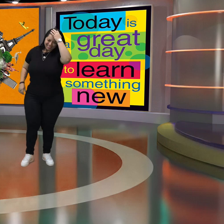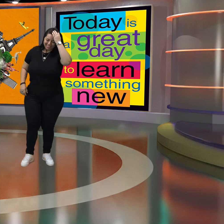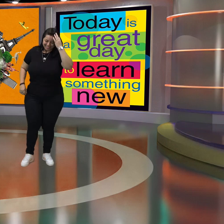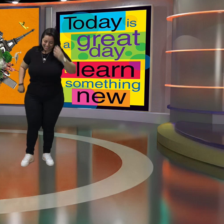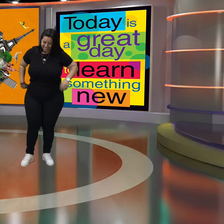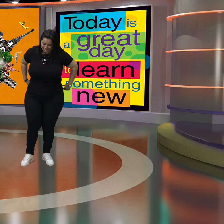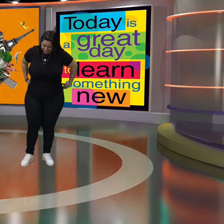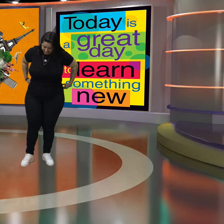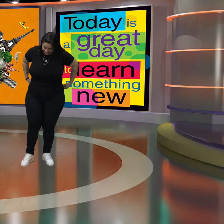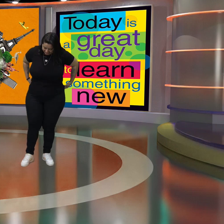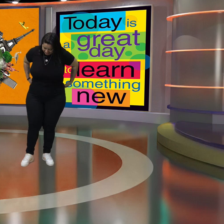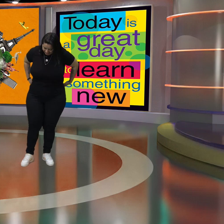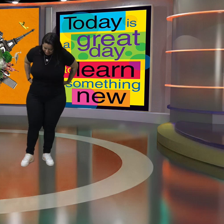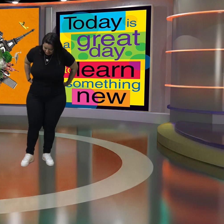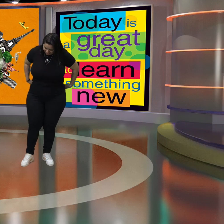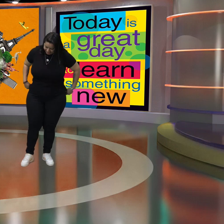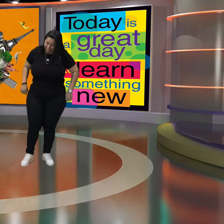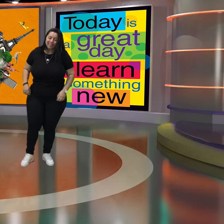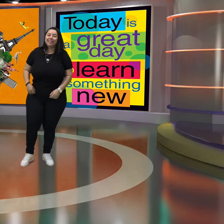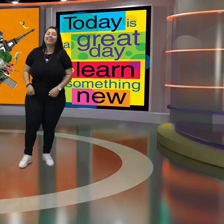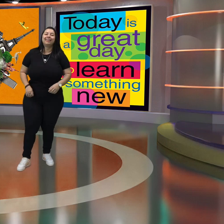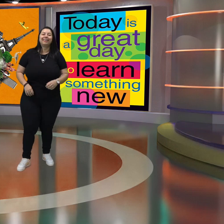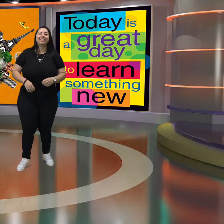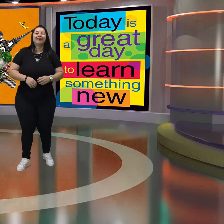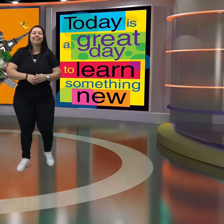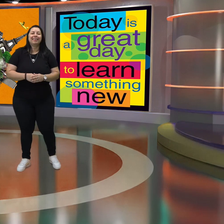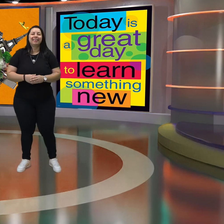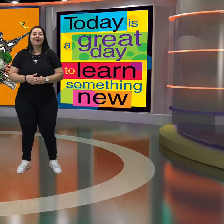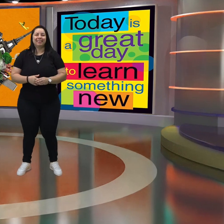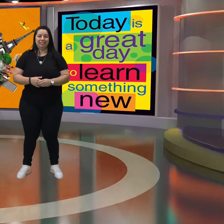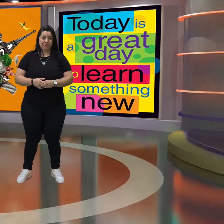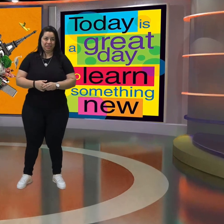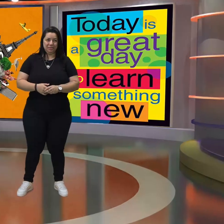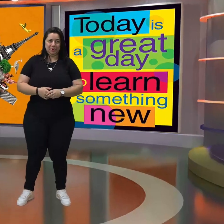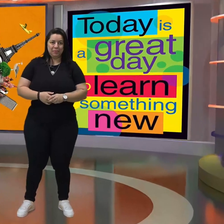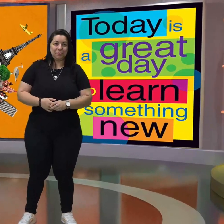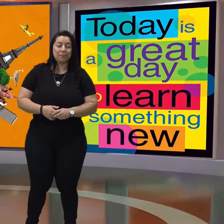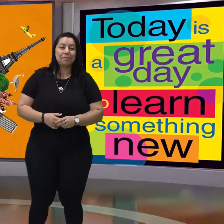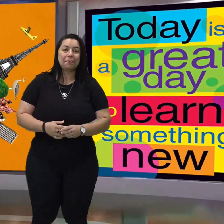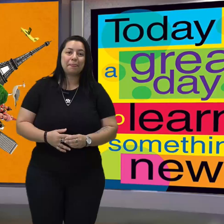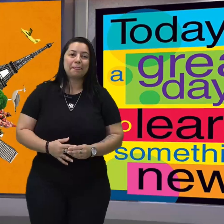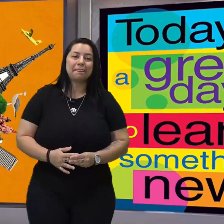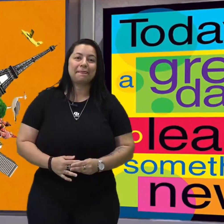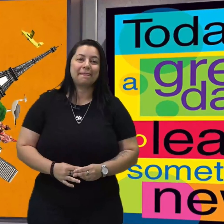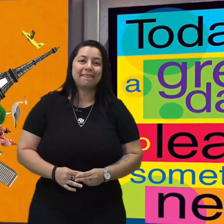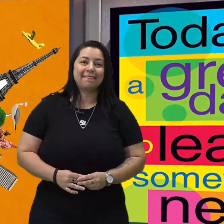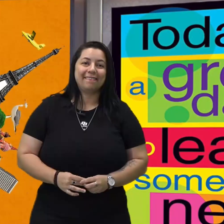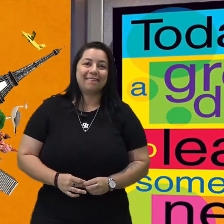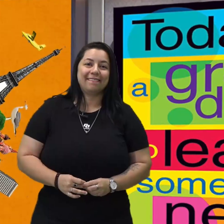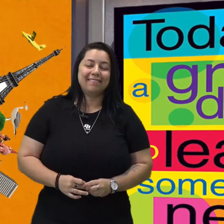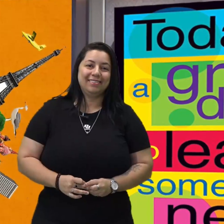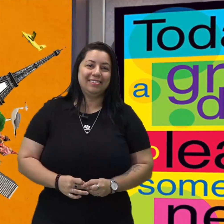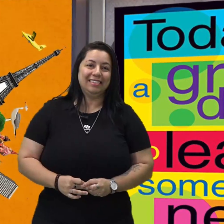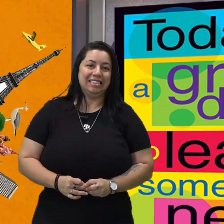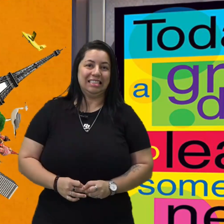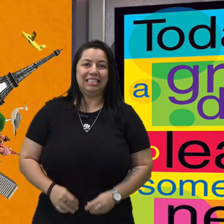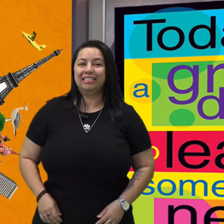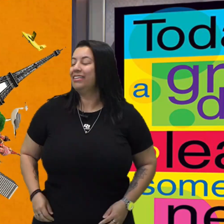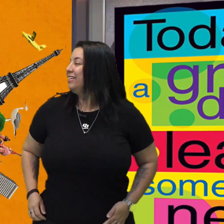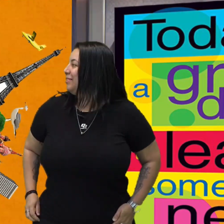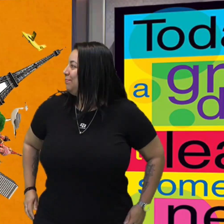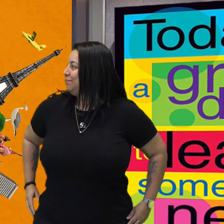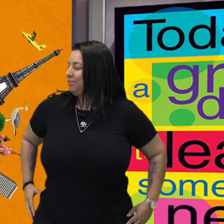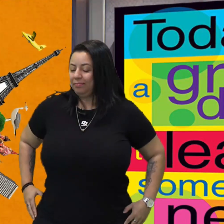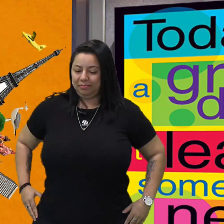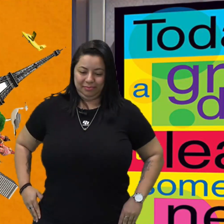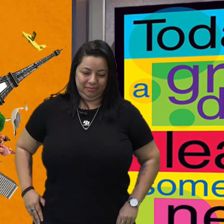muito bem-vindos, alunos do primeiro ano da Mediação Tecnológica. A gente está com a nossa aula 2.1. Voltamos para a nossa